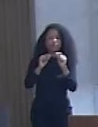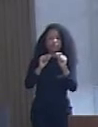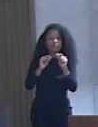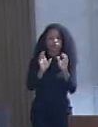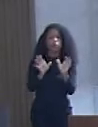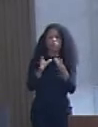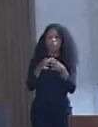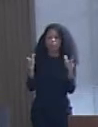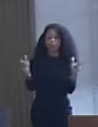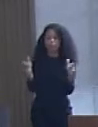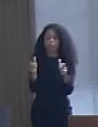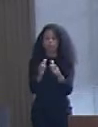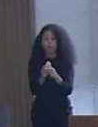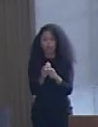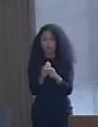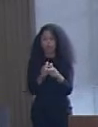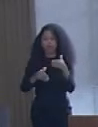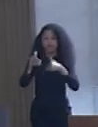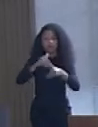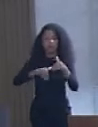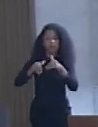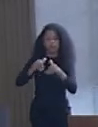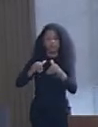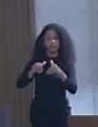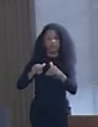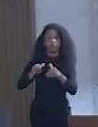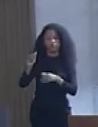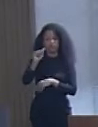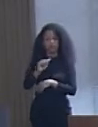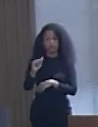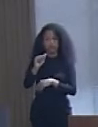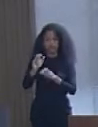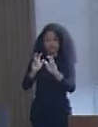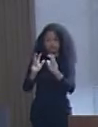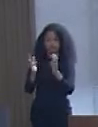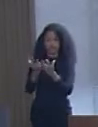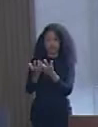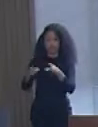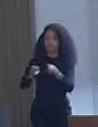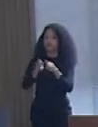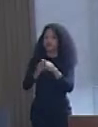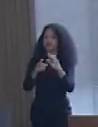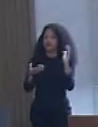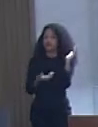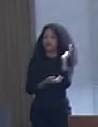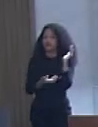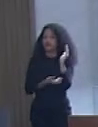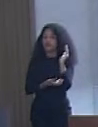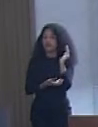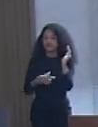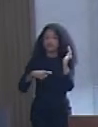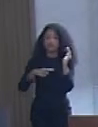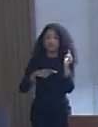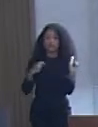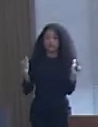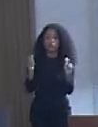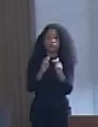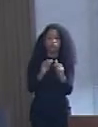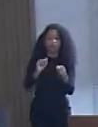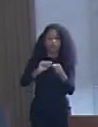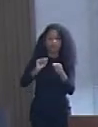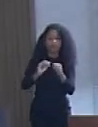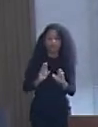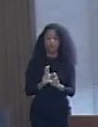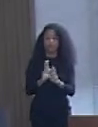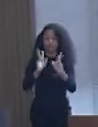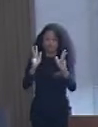nós, nas Assembleias Legislativas, no Congresso Nacional, tem feito a diferença na